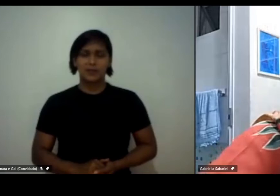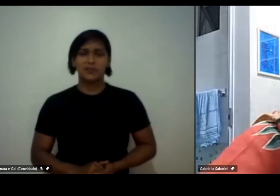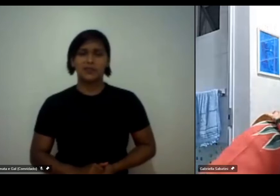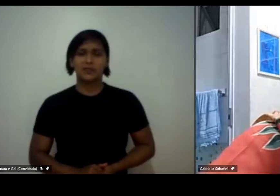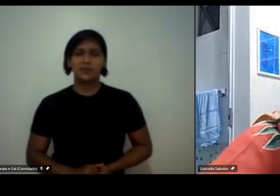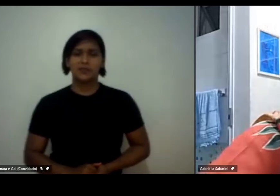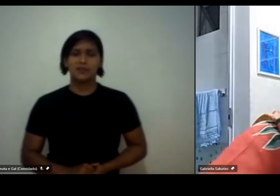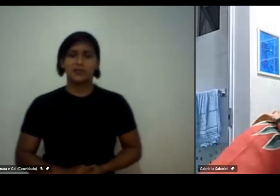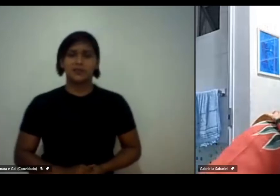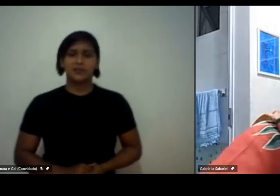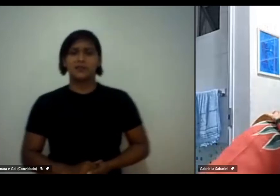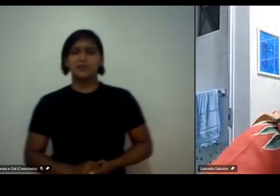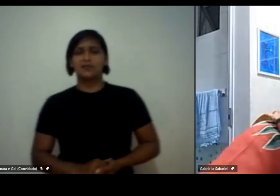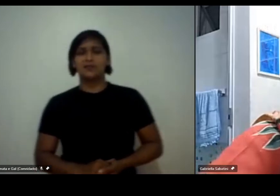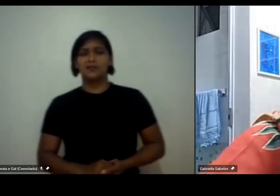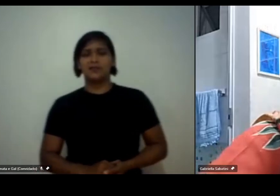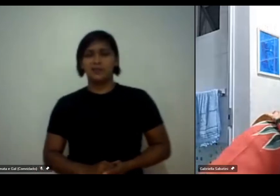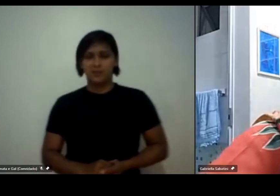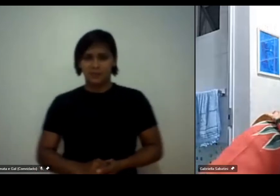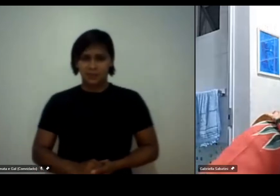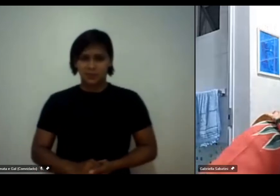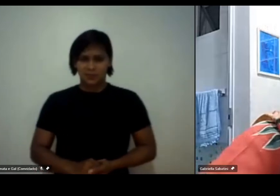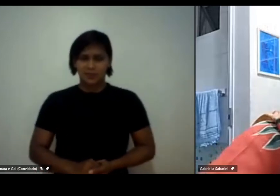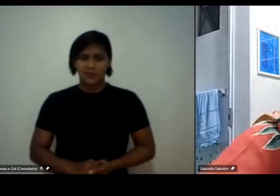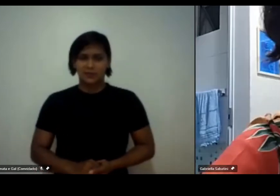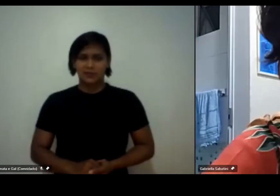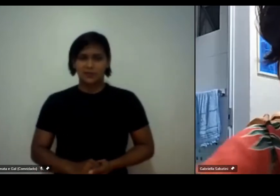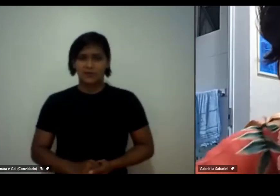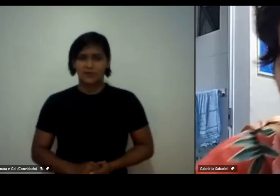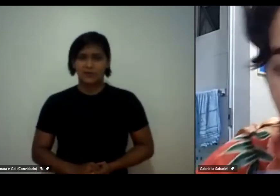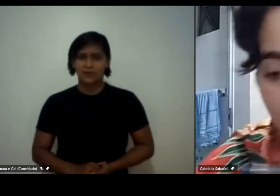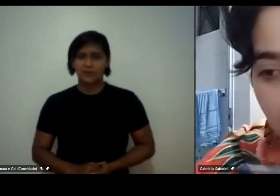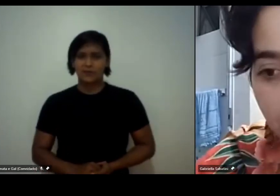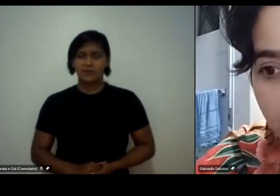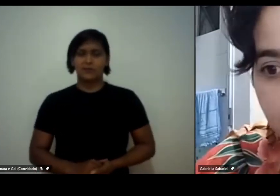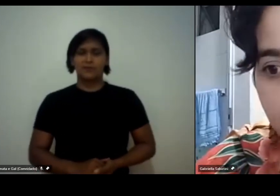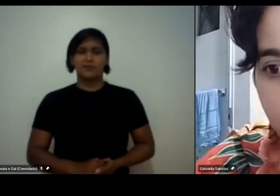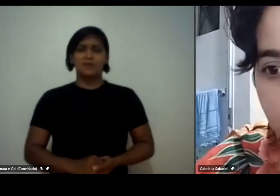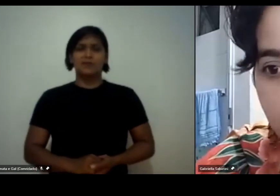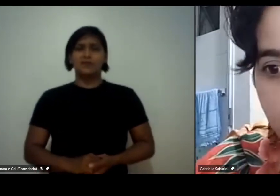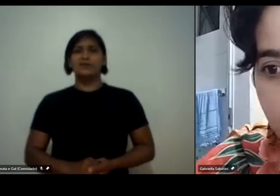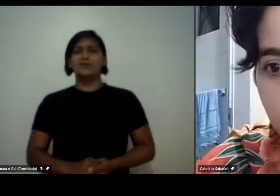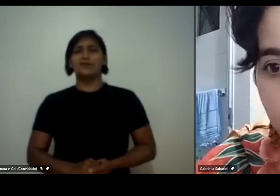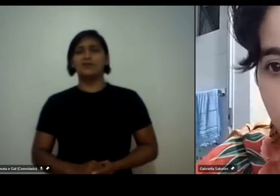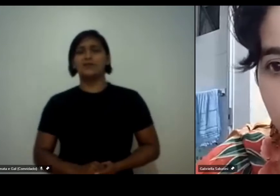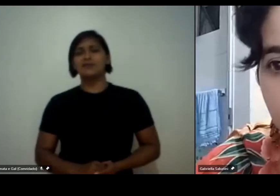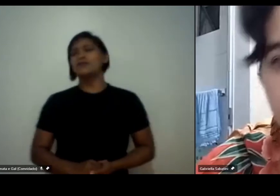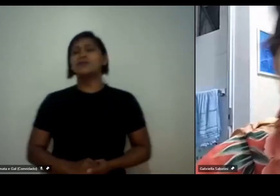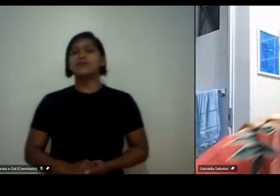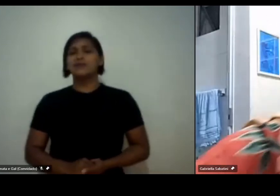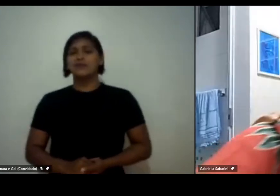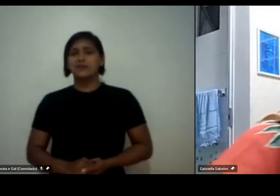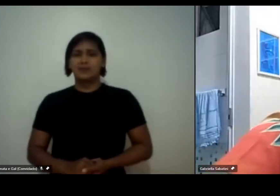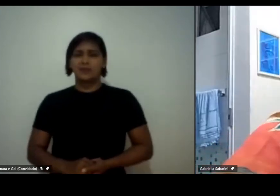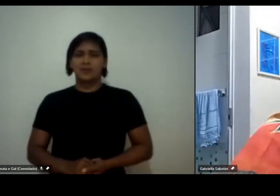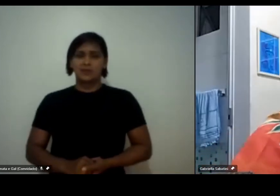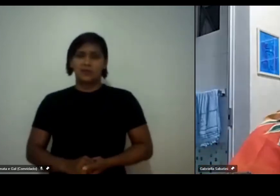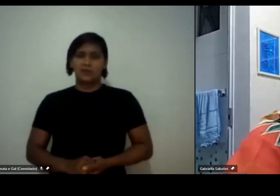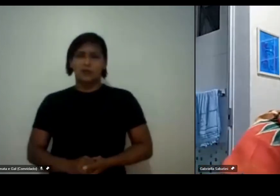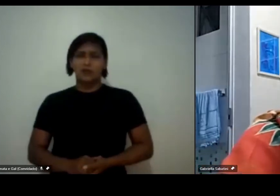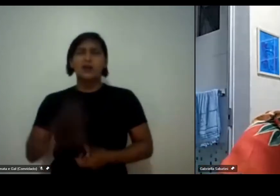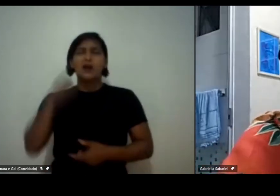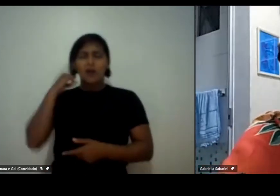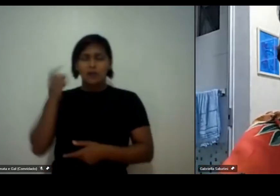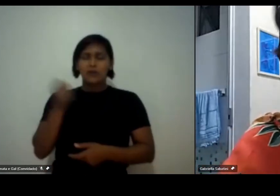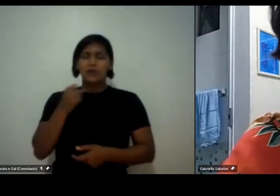Acho que agora travou. Está me ouvindo? agora sim, voltamos a te